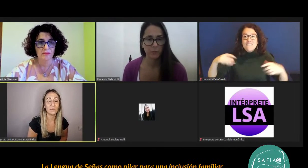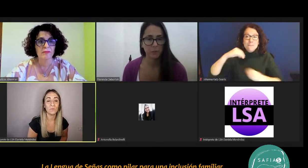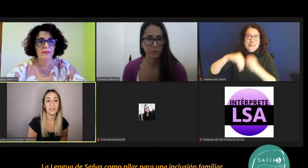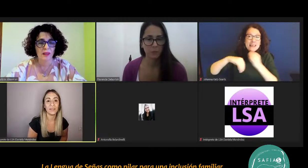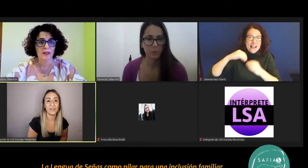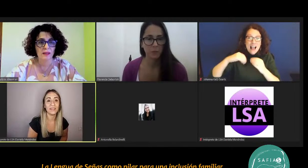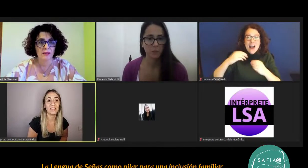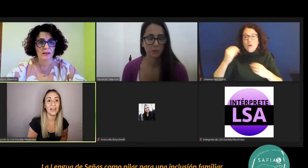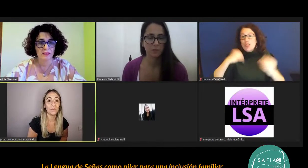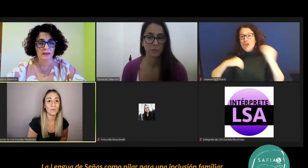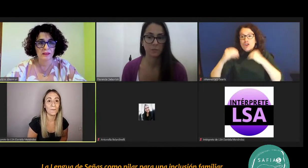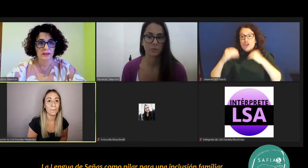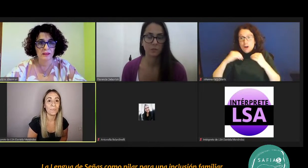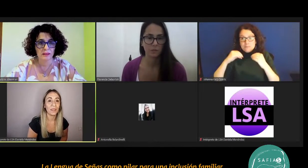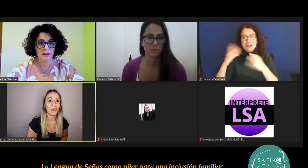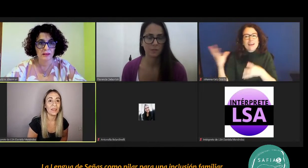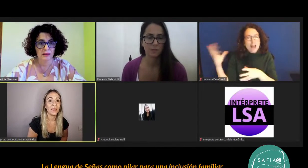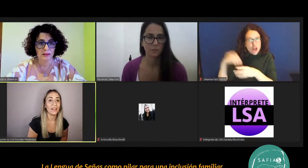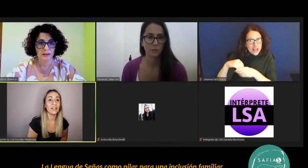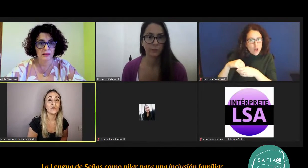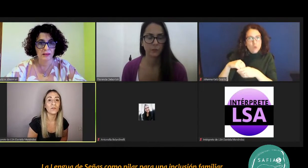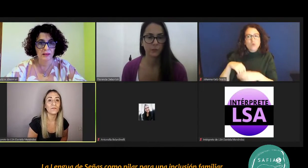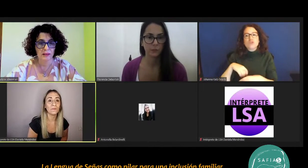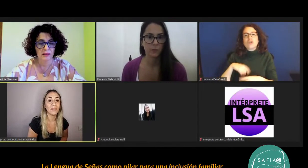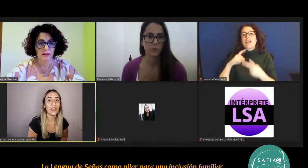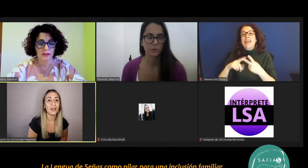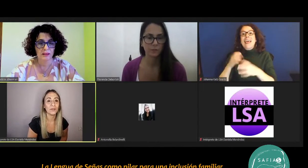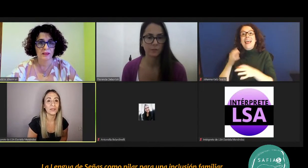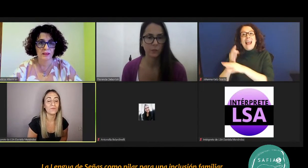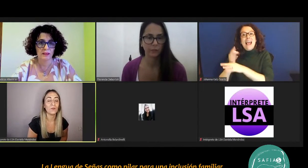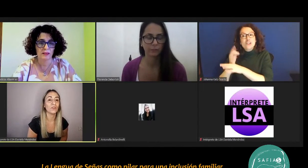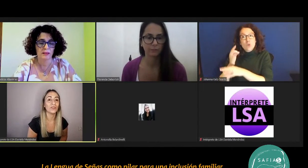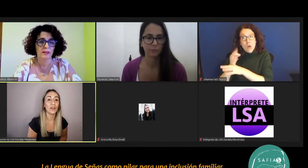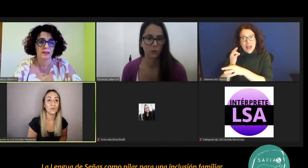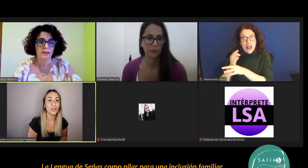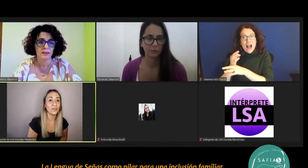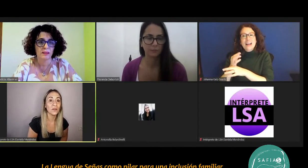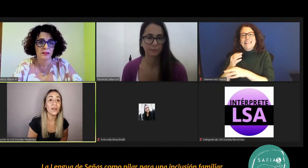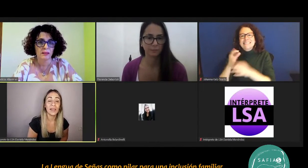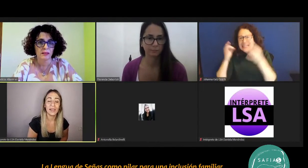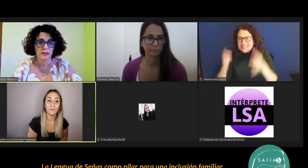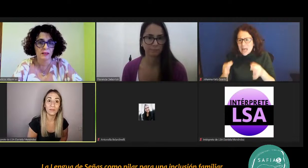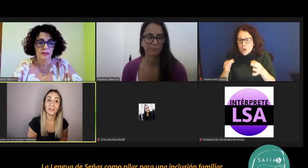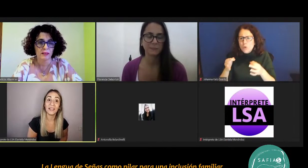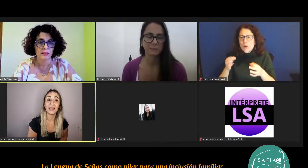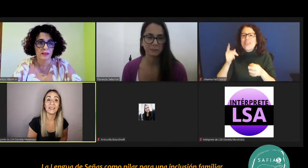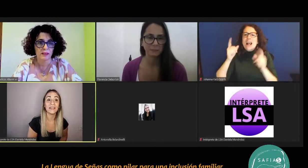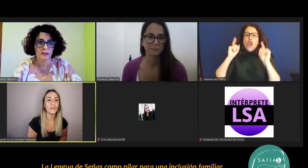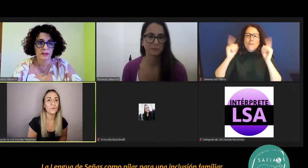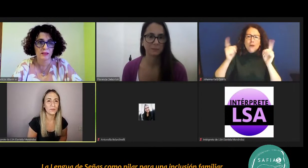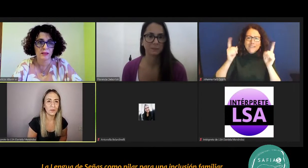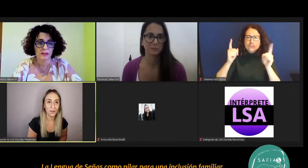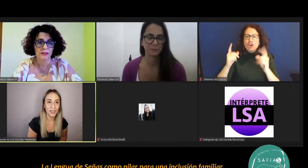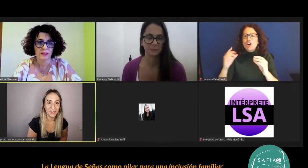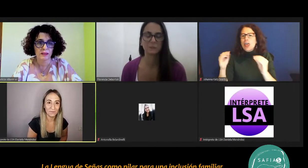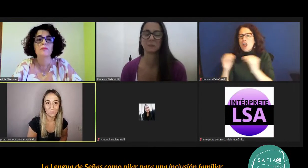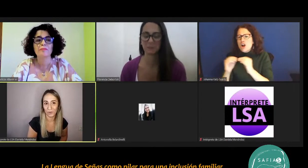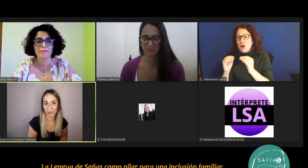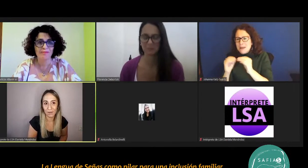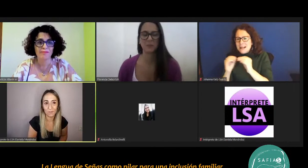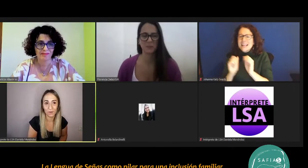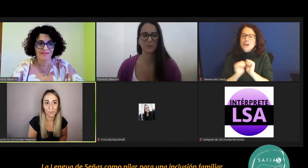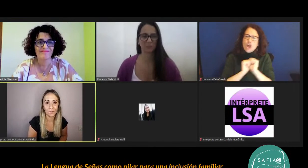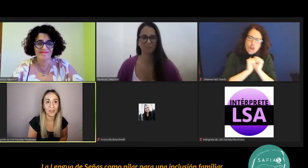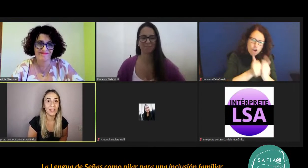¿sí? de esta etapa, en el entorno familiar, por ejemplo, cuando están comiendo, es fundamental que sea incluido primero ahí,